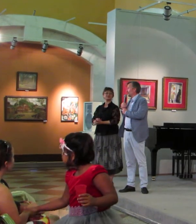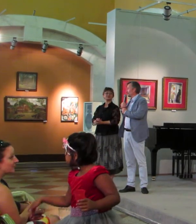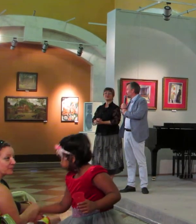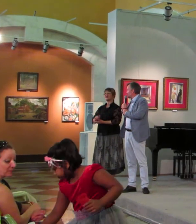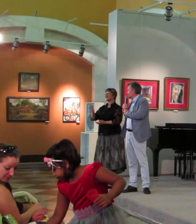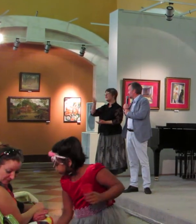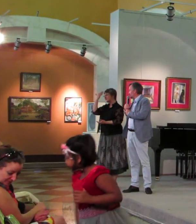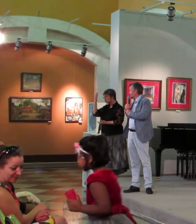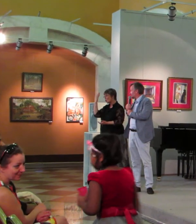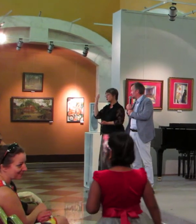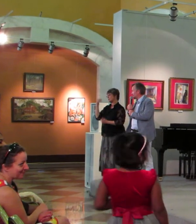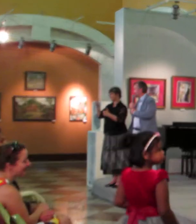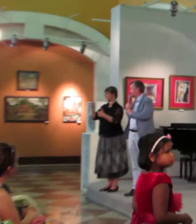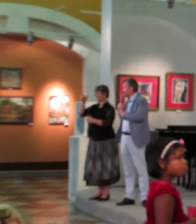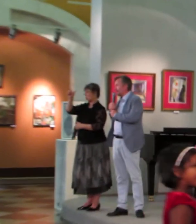Веселые люди.